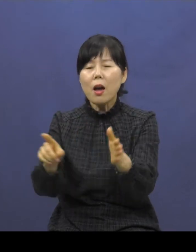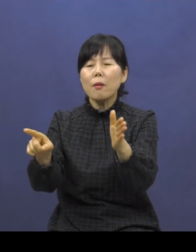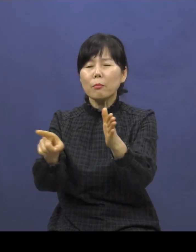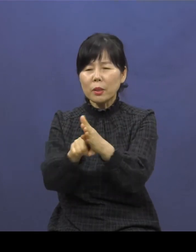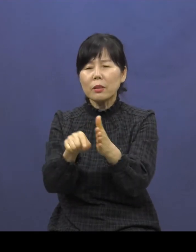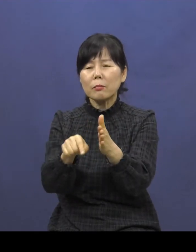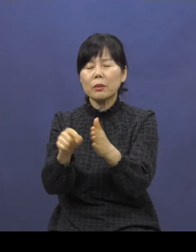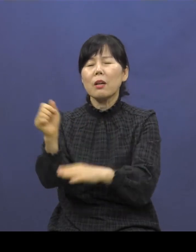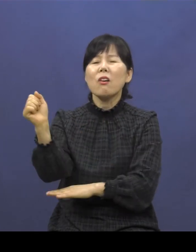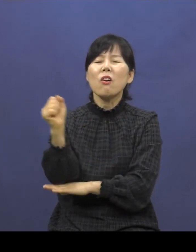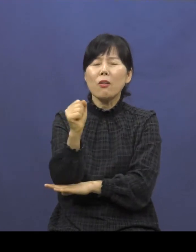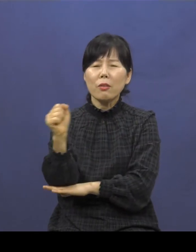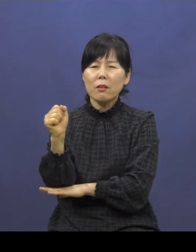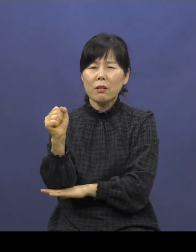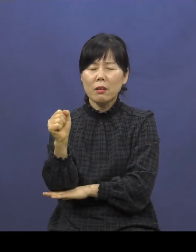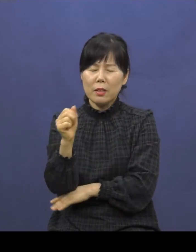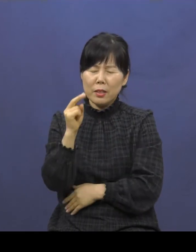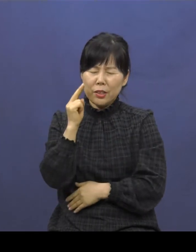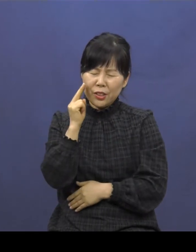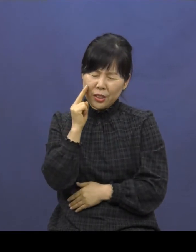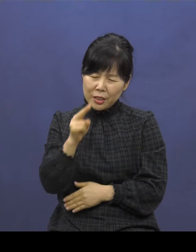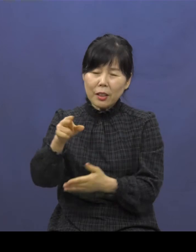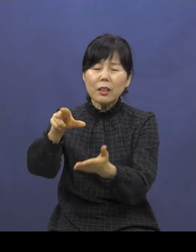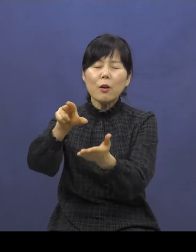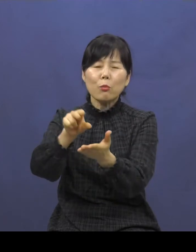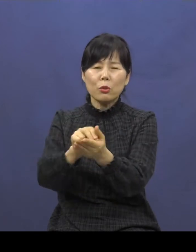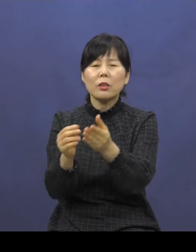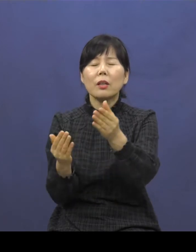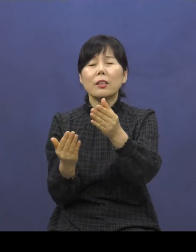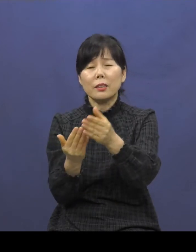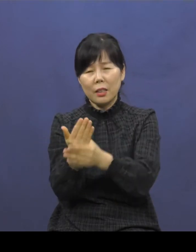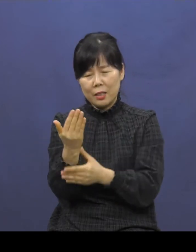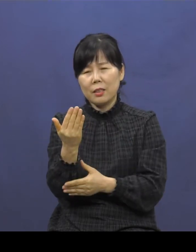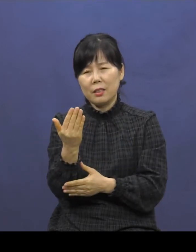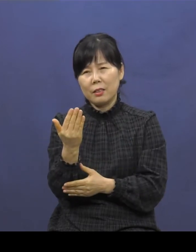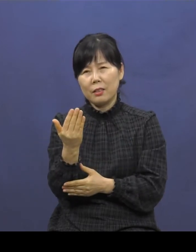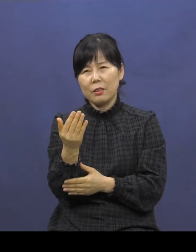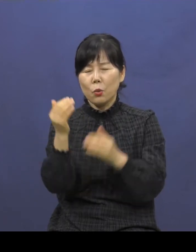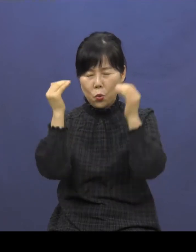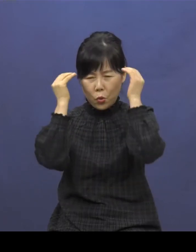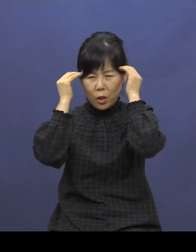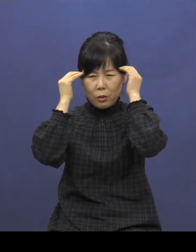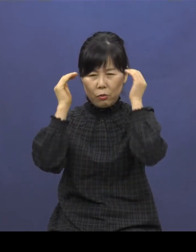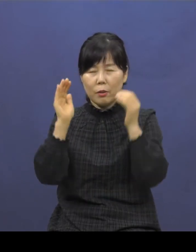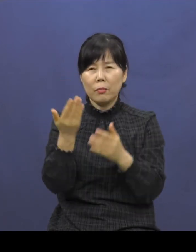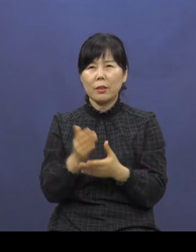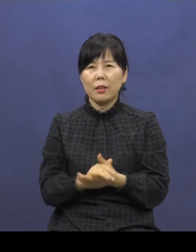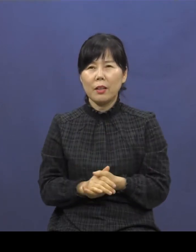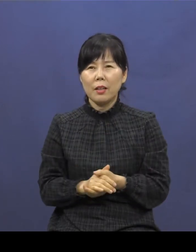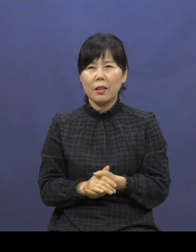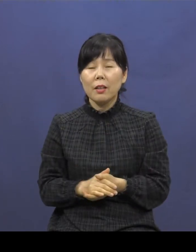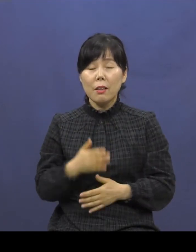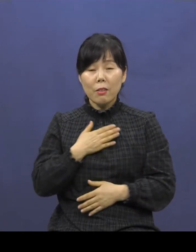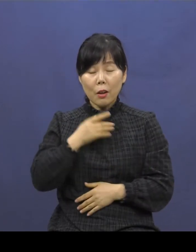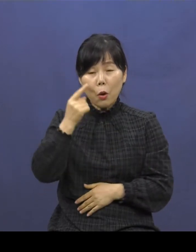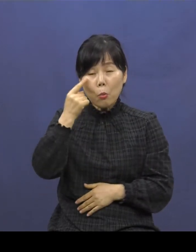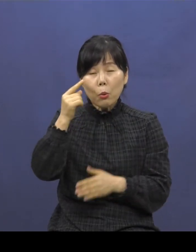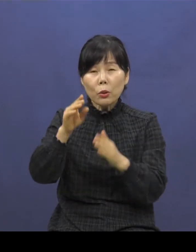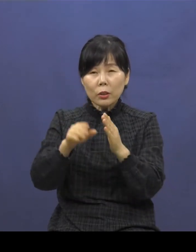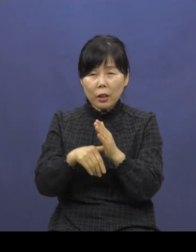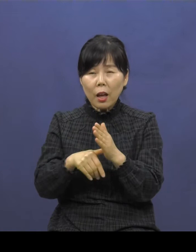아주 심각한 어떤 후유증이 함께 오고 있는 그러한 고난이라고 볼 수가 있어요. 제가 볼 때